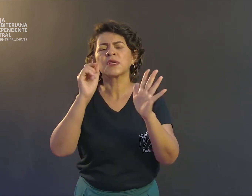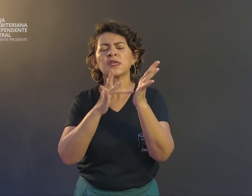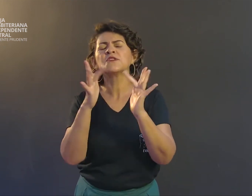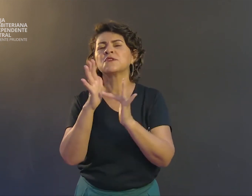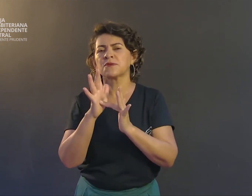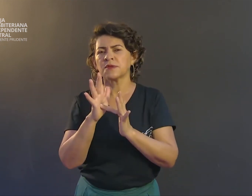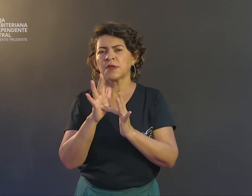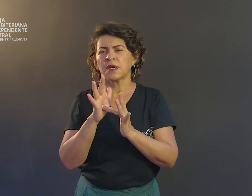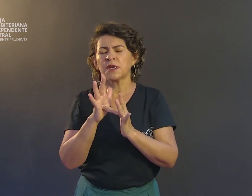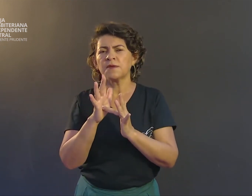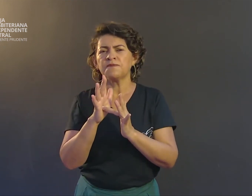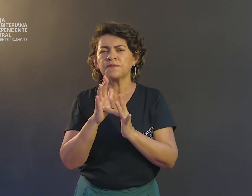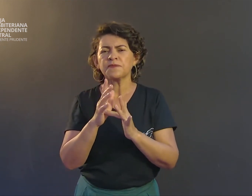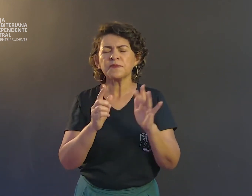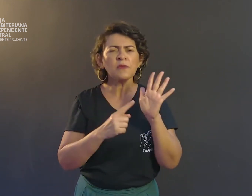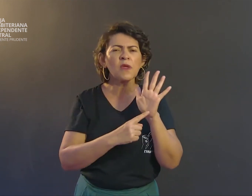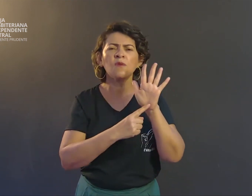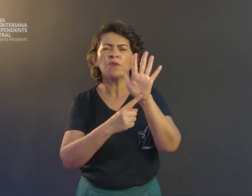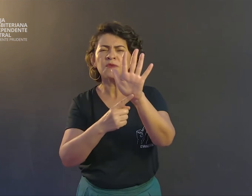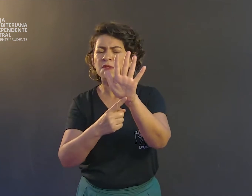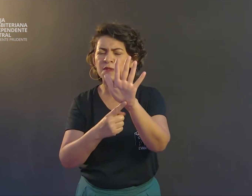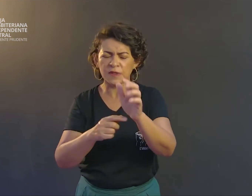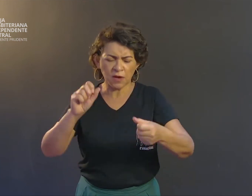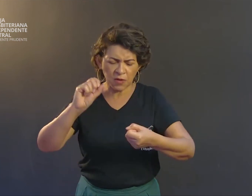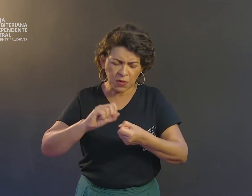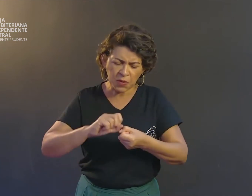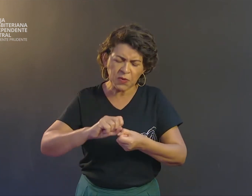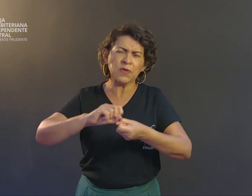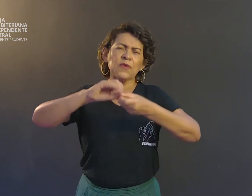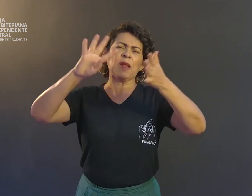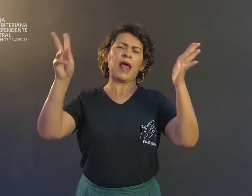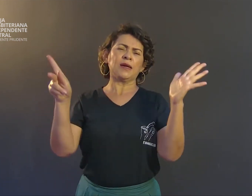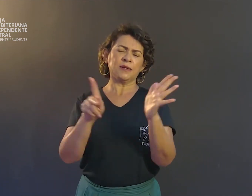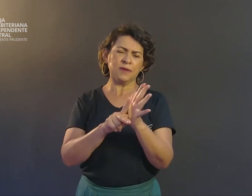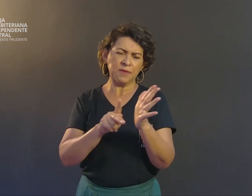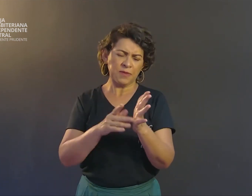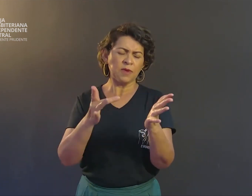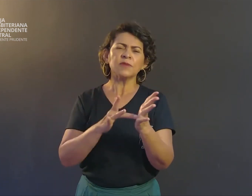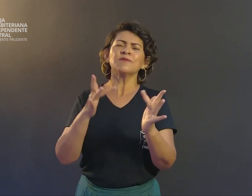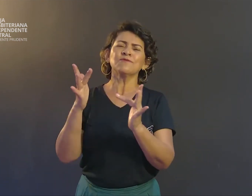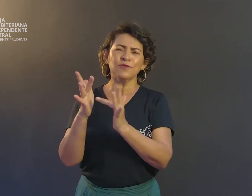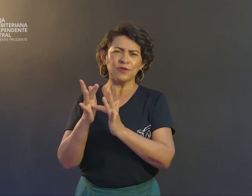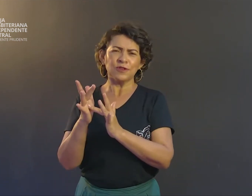Falei dos milagres de Jesus e o apresentei como o verdadeiro Deus que veio a este mundo para nos